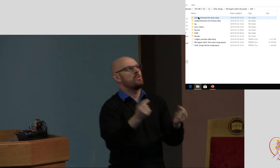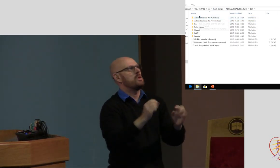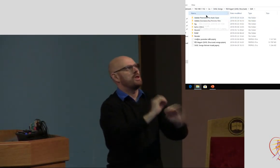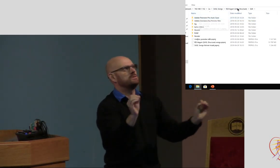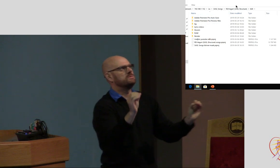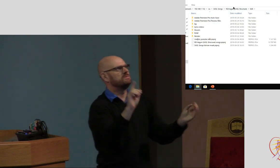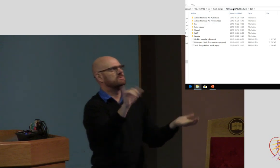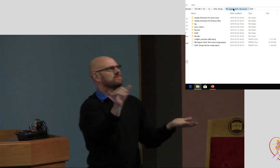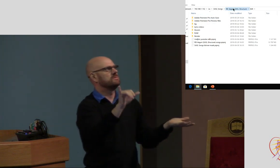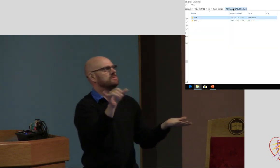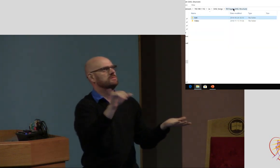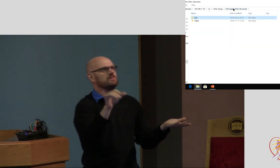want